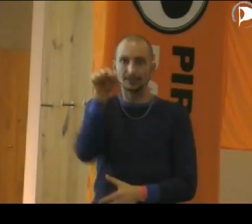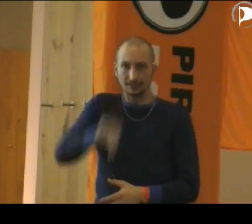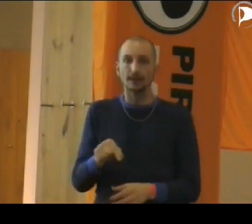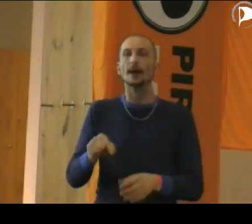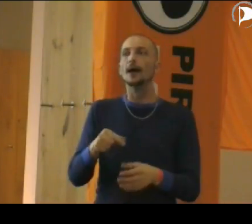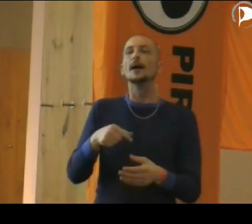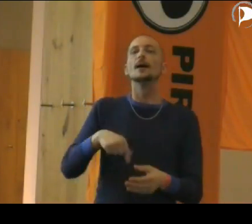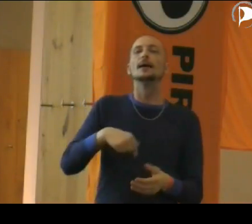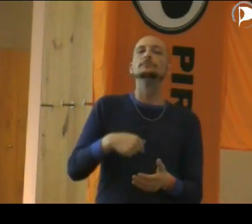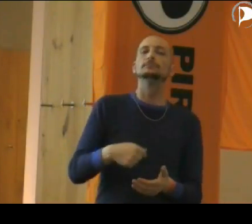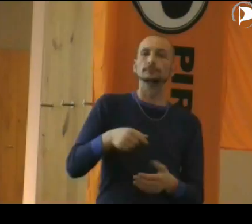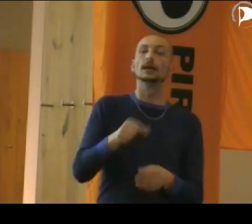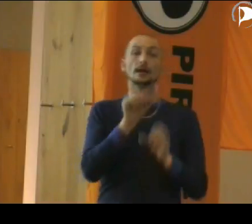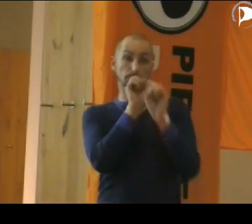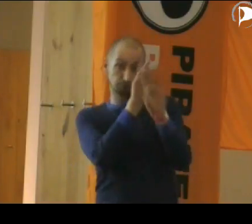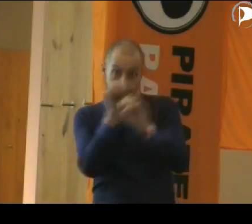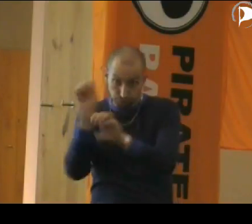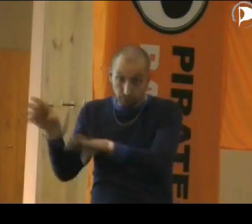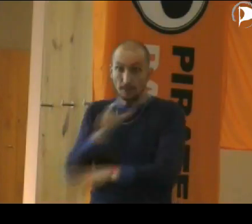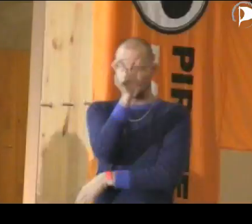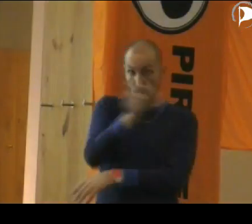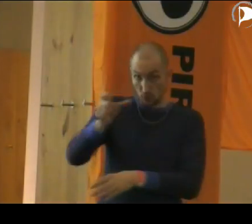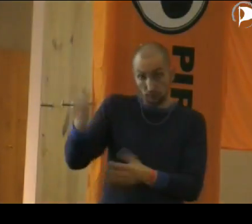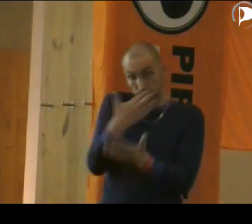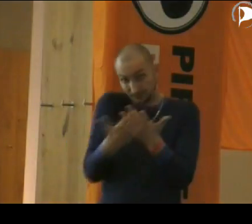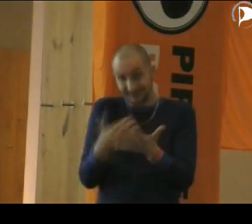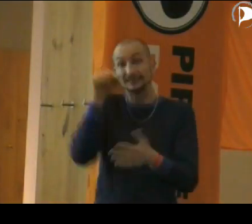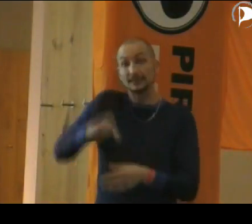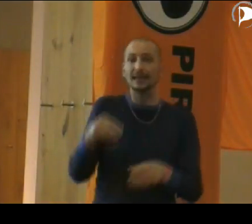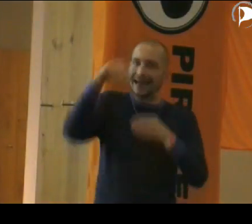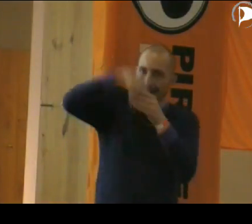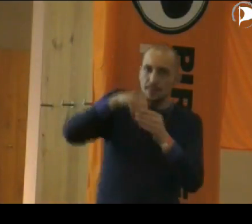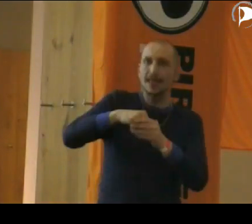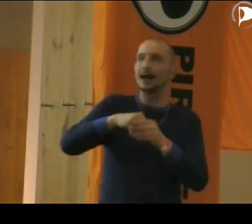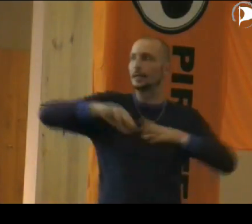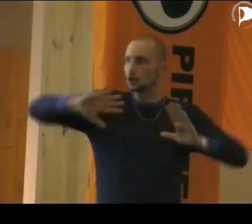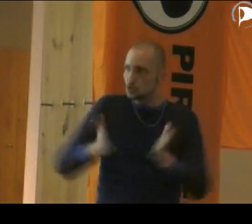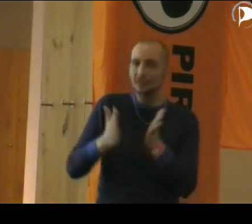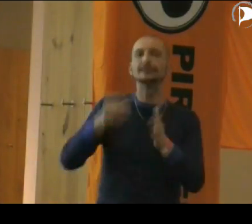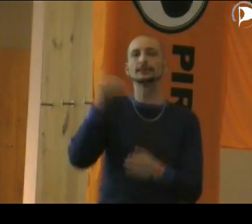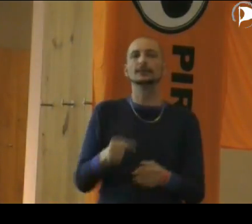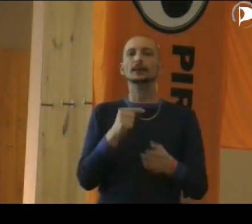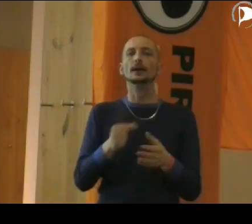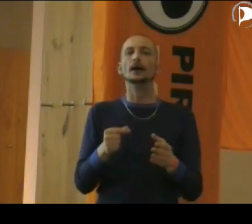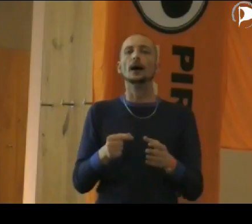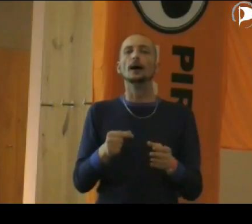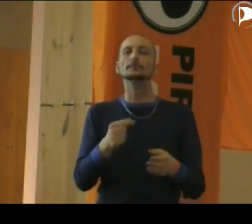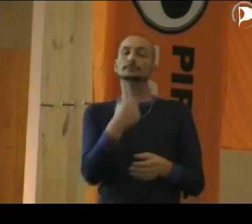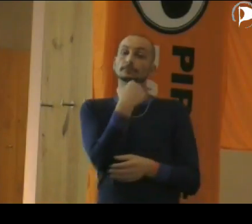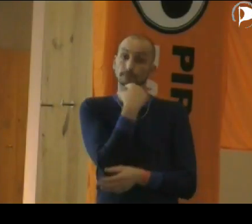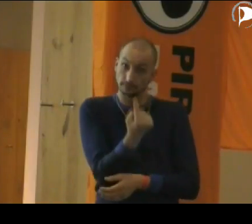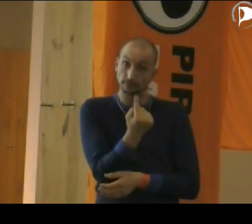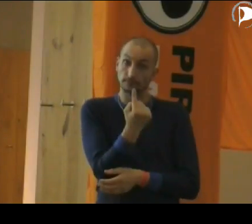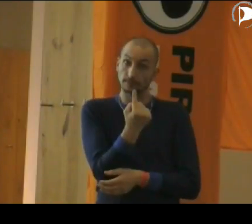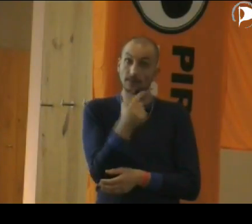neues anbieten und den für jeden etwas wenn ich nicht unsere inhalte drahtlos zusammen gekratzt haben dass auch der deutsche fährt und sich